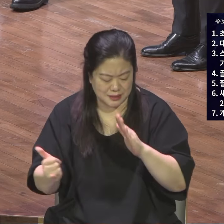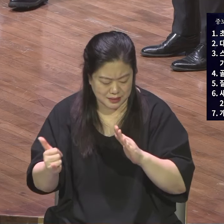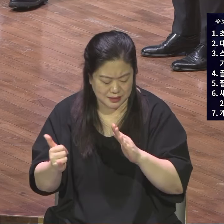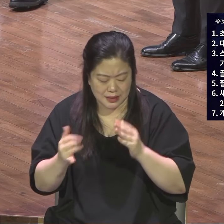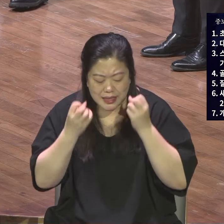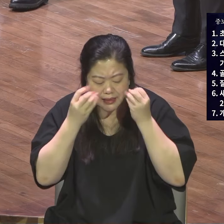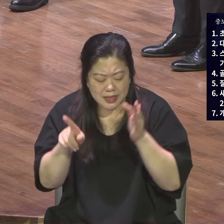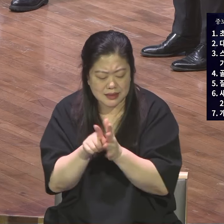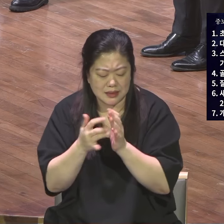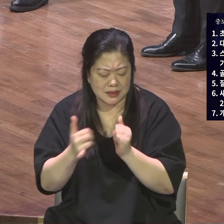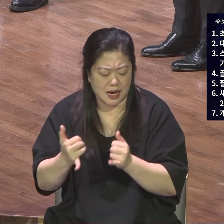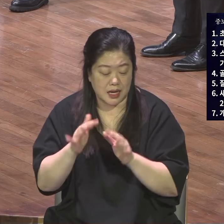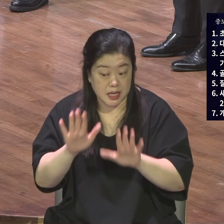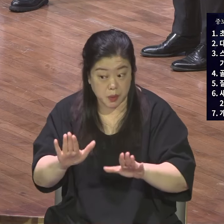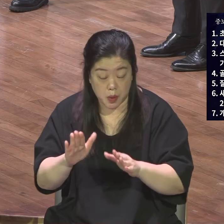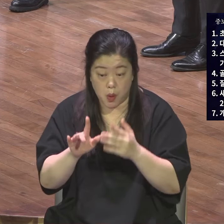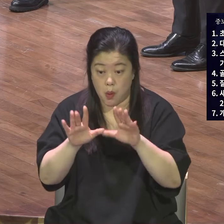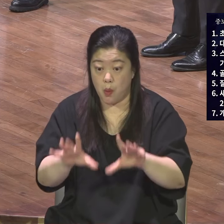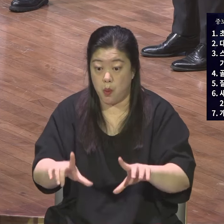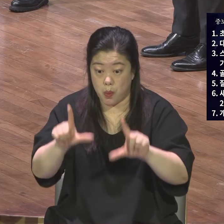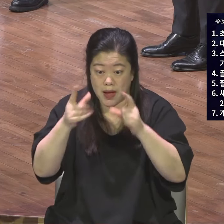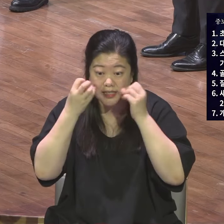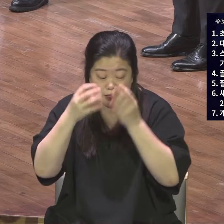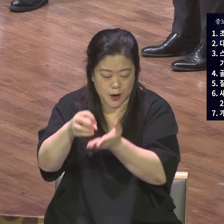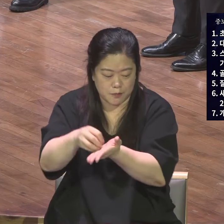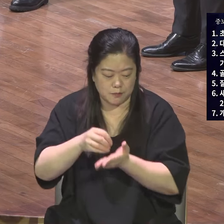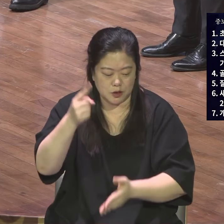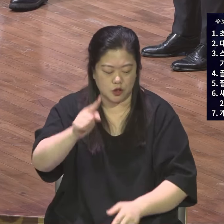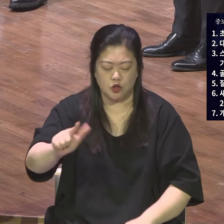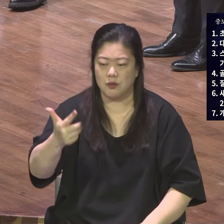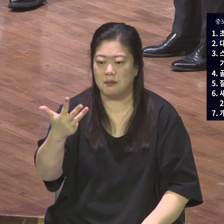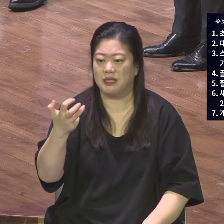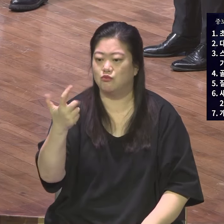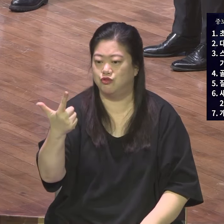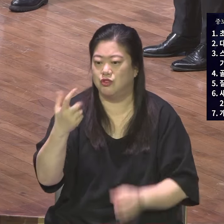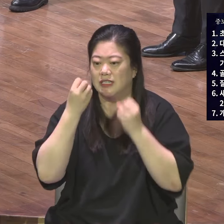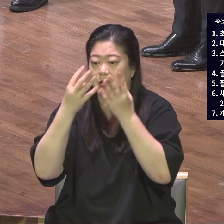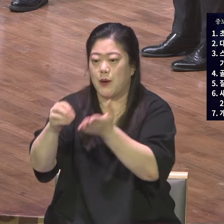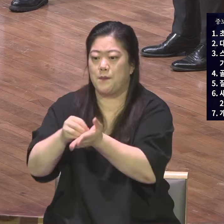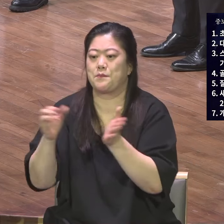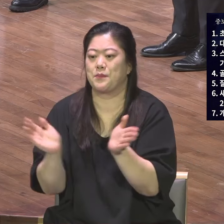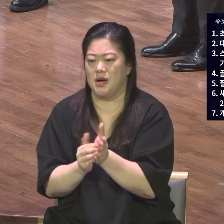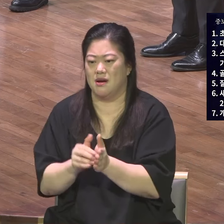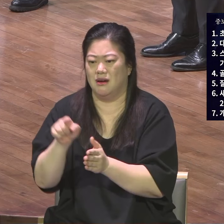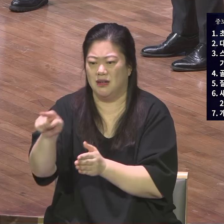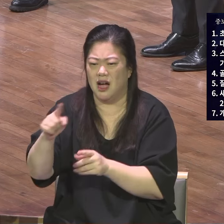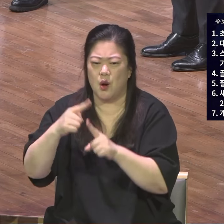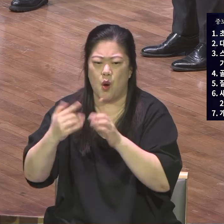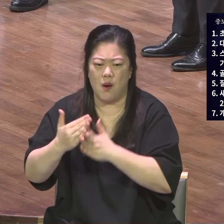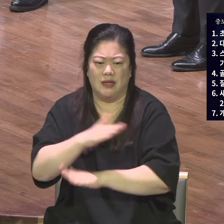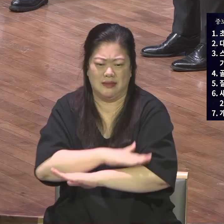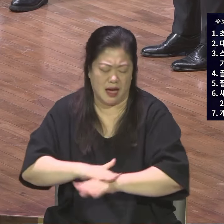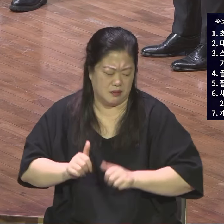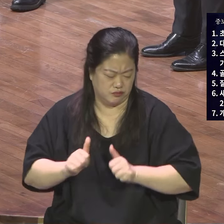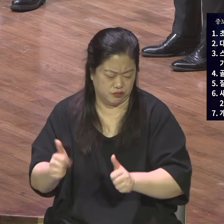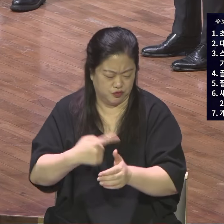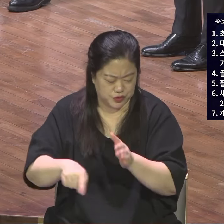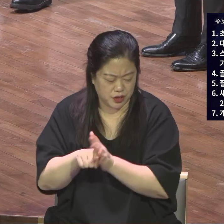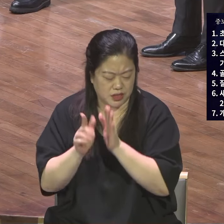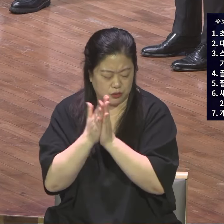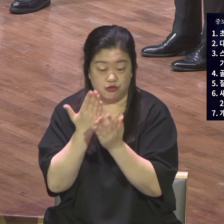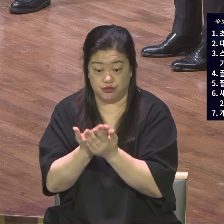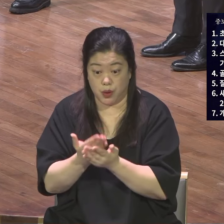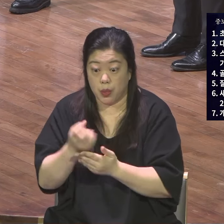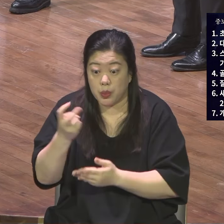1686명인데 이 새가족들이 예배화 되어지고 교회화 되어지고 제자화 되게 하여 주시옵소서. 마지막으로 개인과 가정의